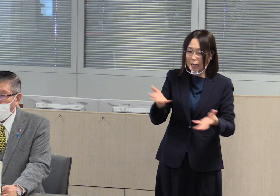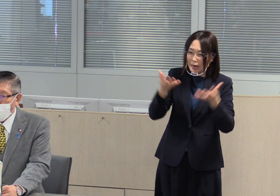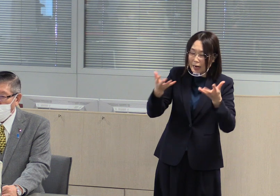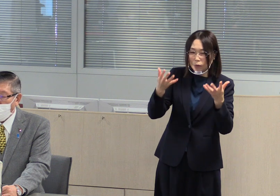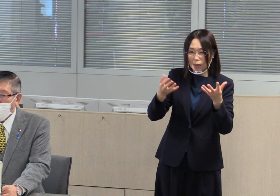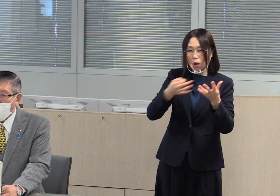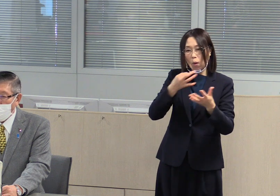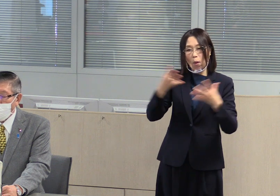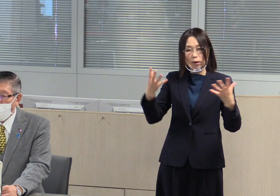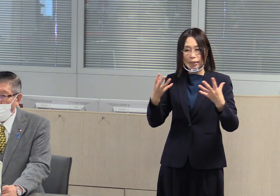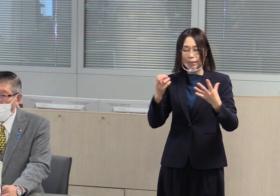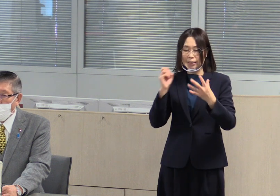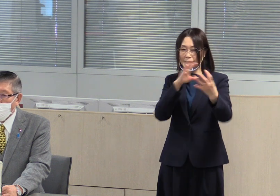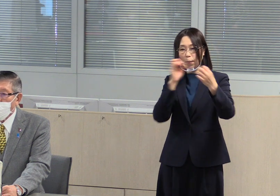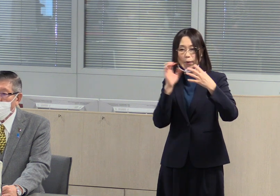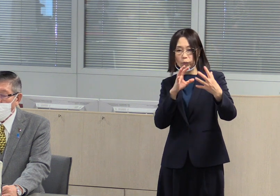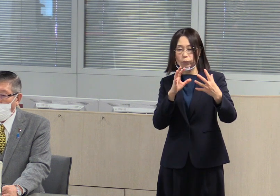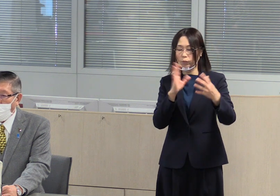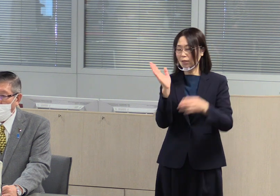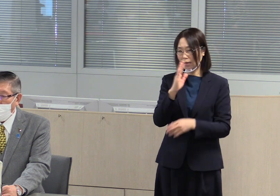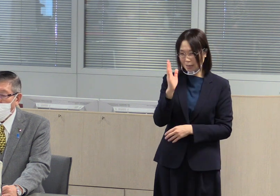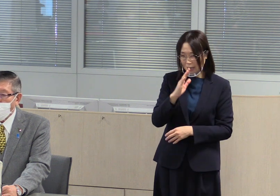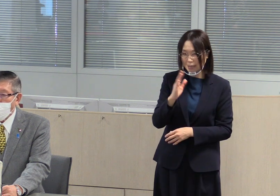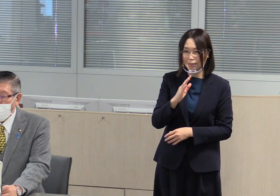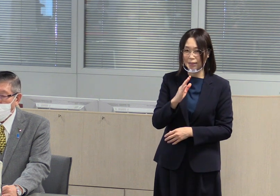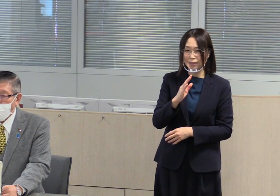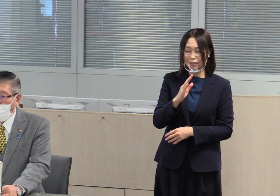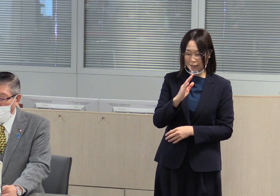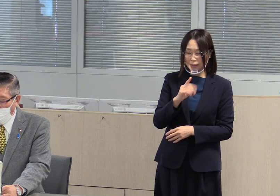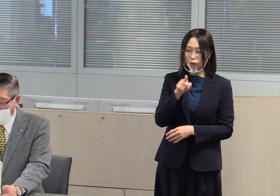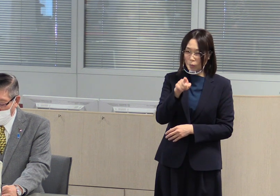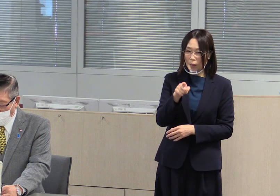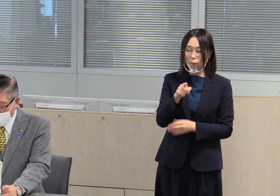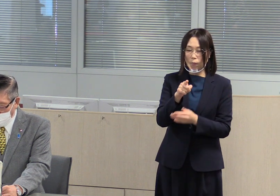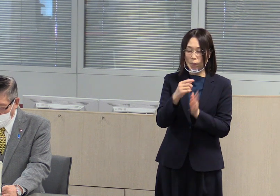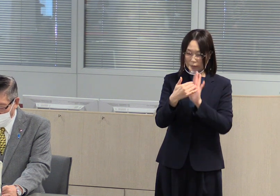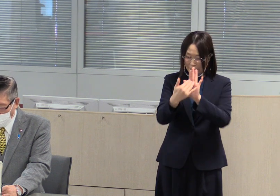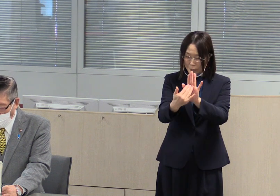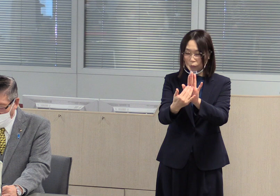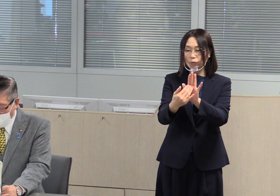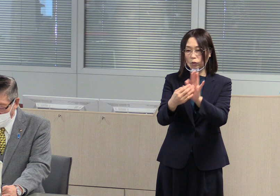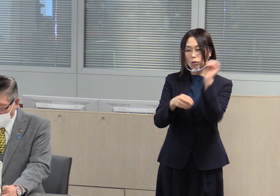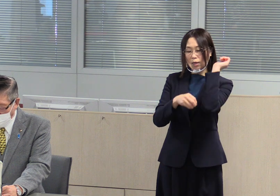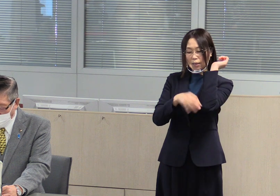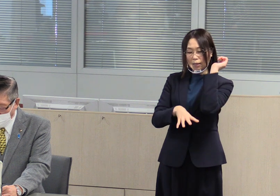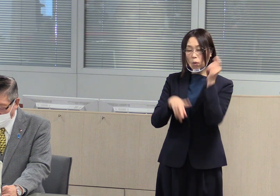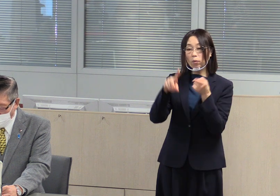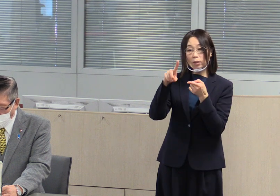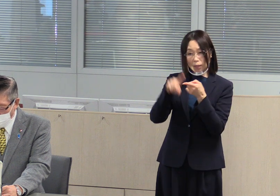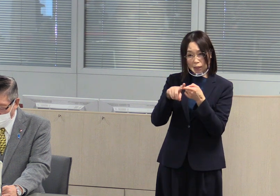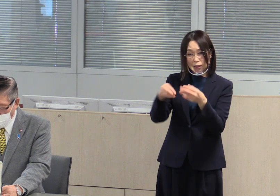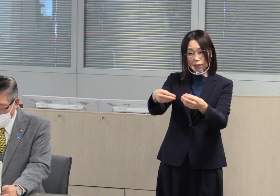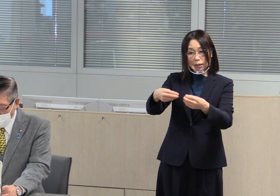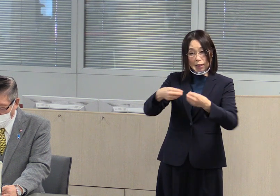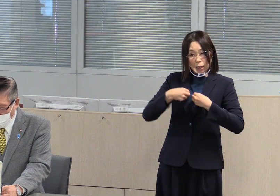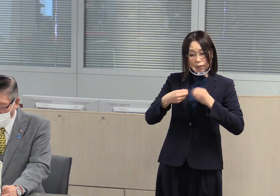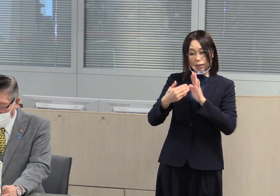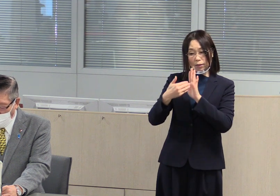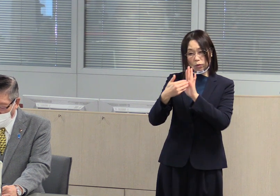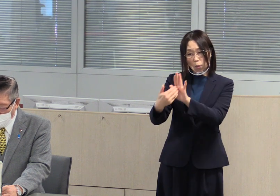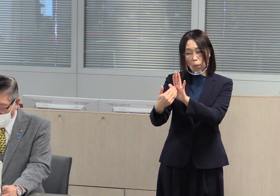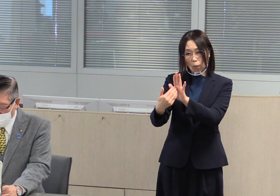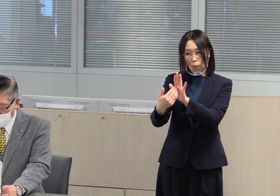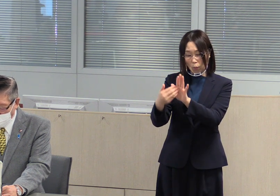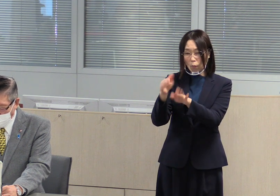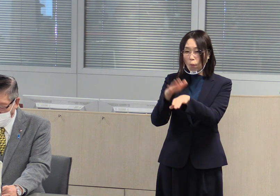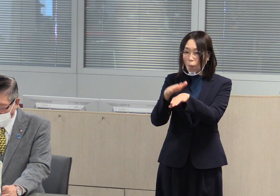大きな声で騒ぐような、そういうふうな会食をしないという、基本的な感染対策を徹底していただく